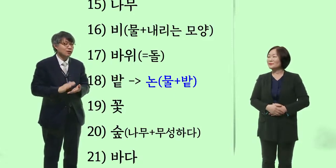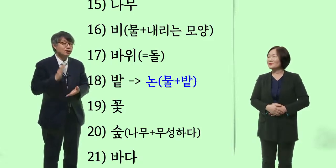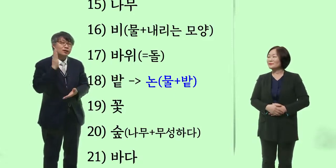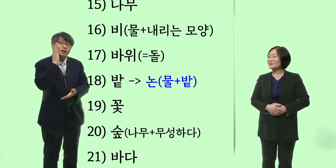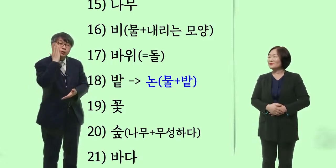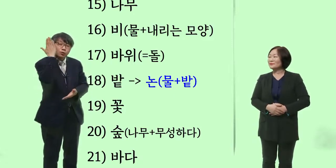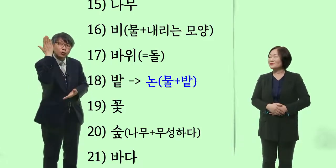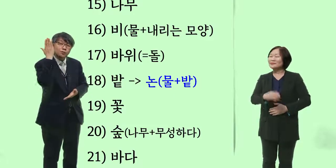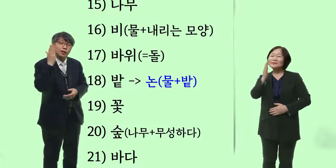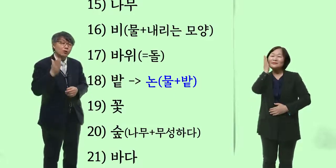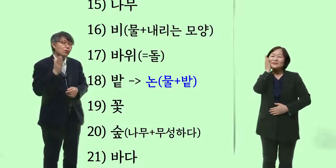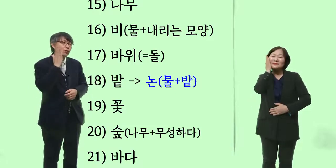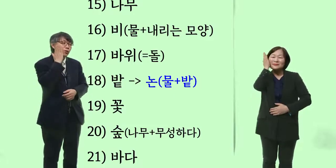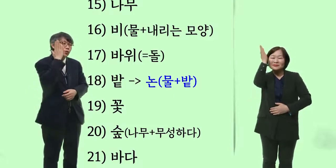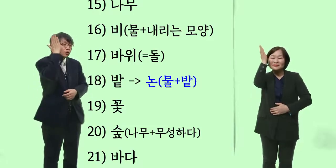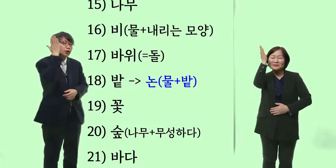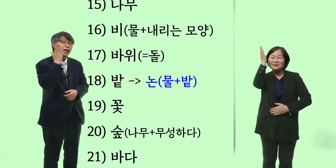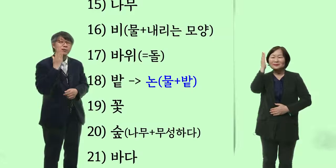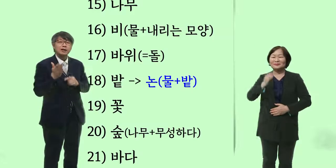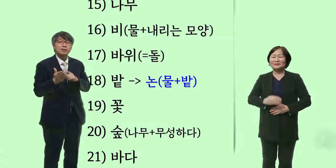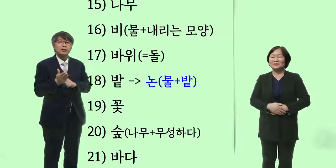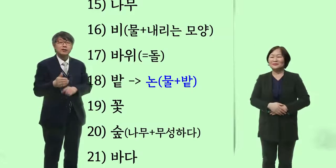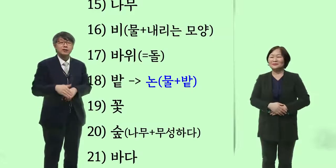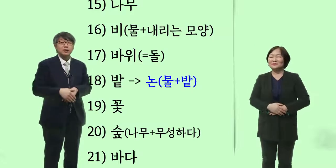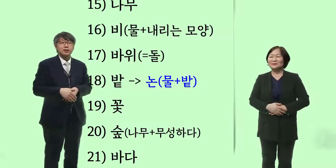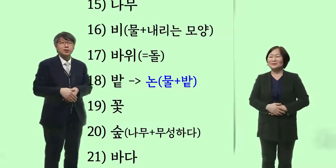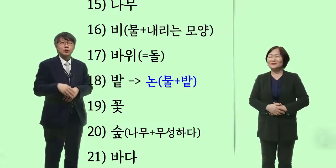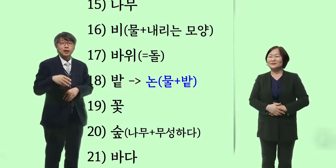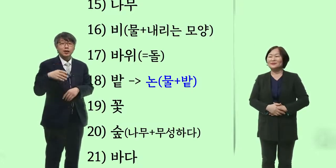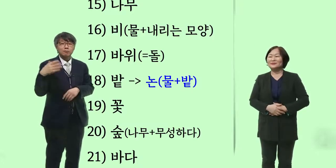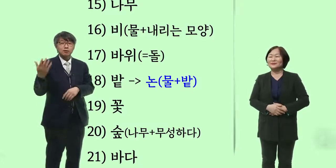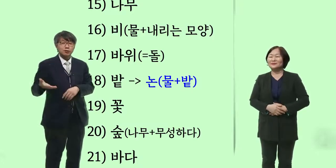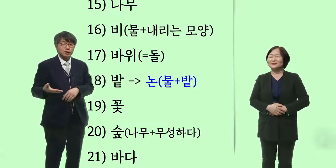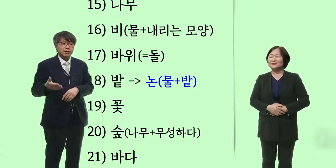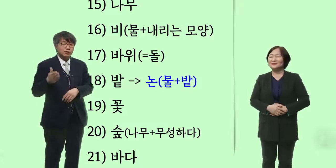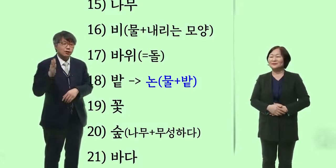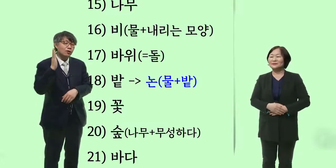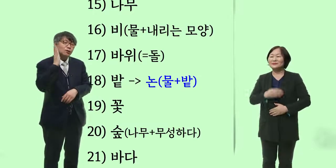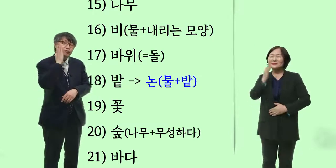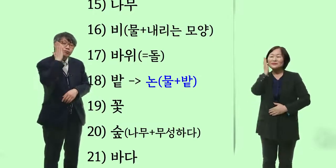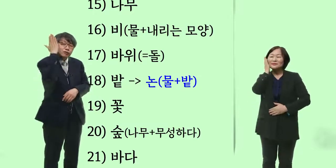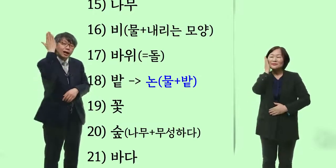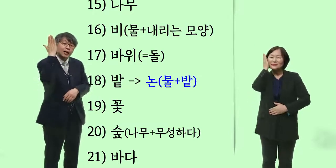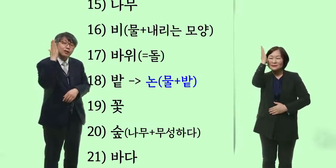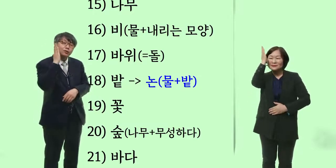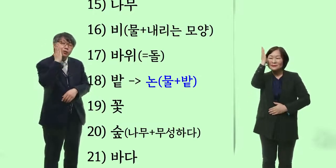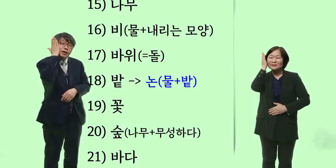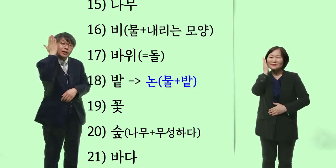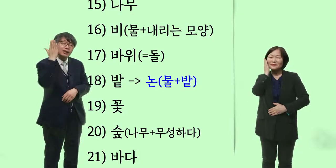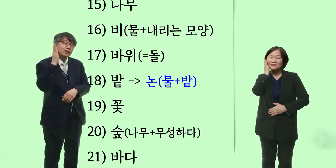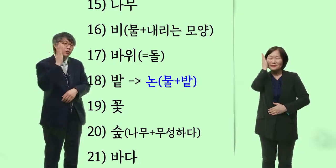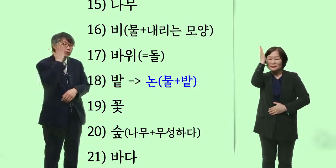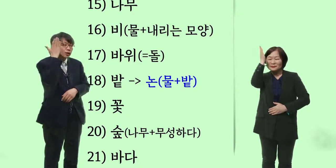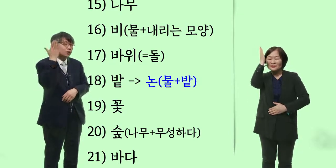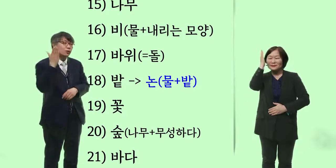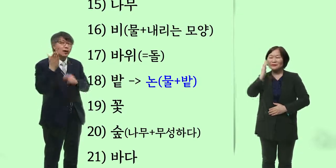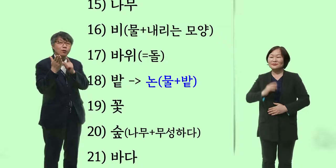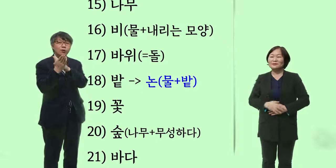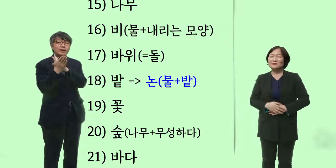저는 록입니다. 록. 이게 왜냐하면 록자가 푸른 록자거든요. 푸르다. 녹색 할 때 녹자거든. 녹하고